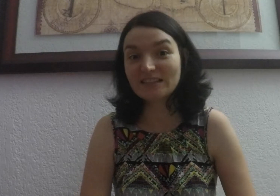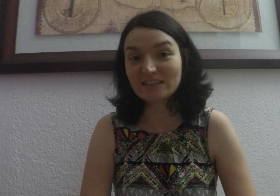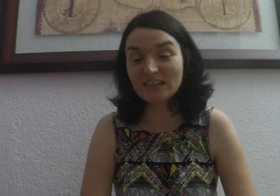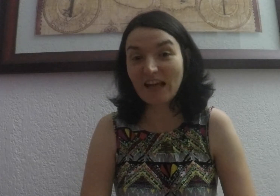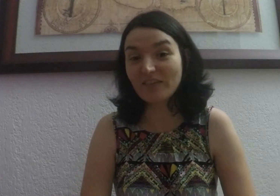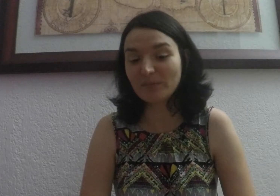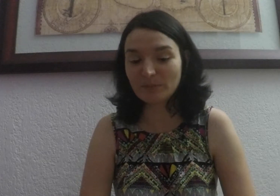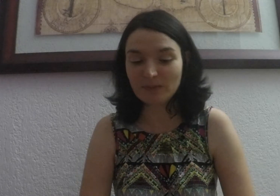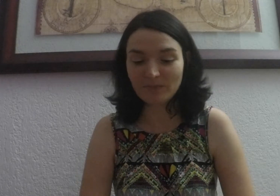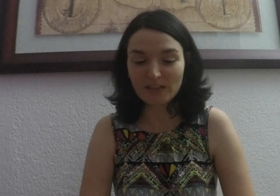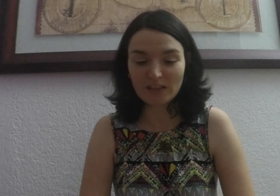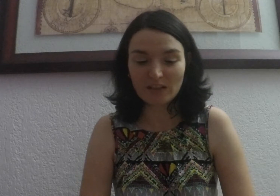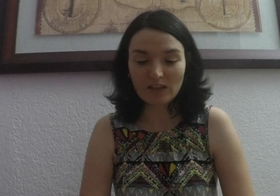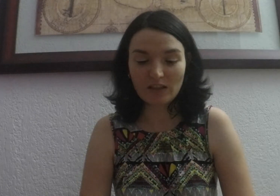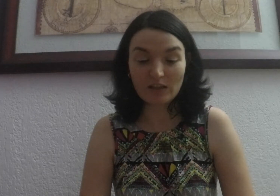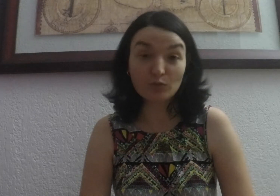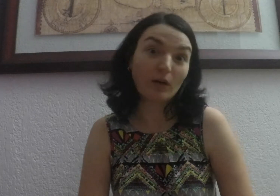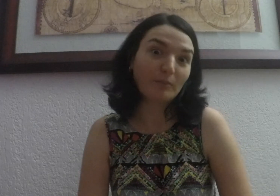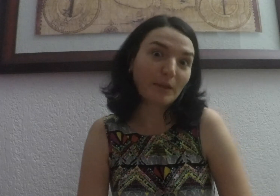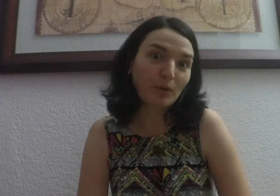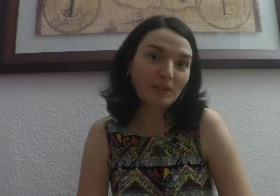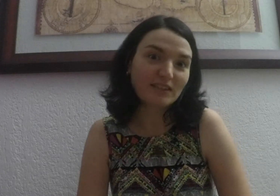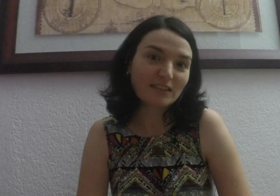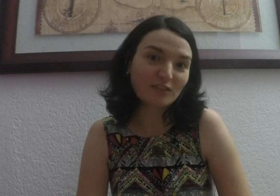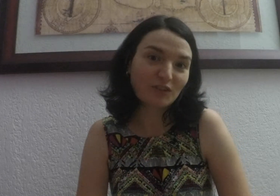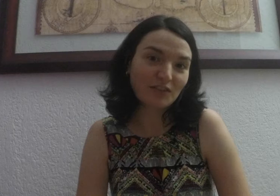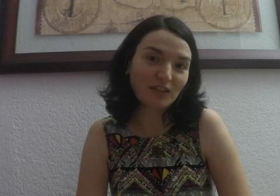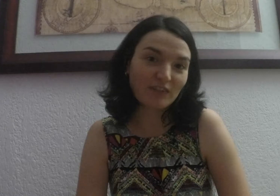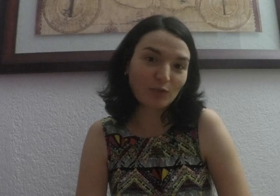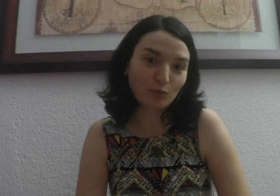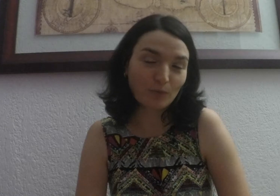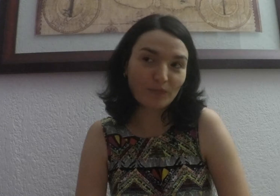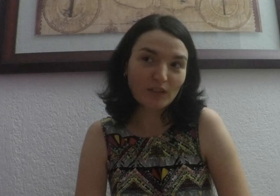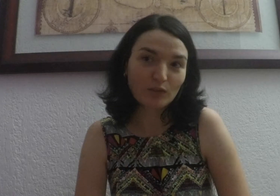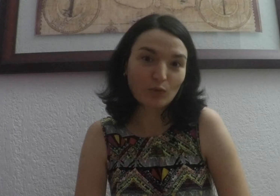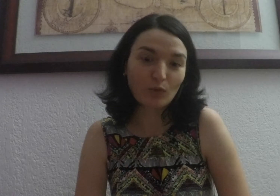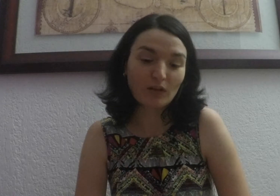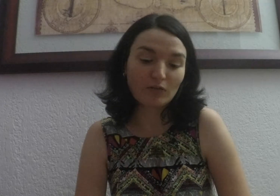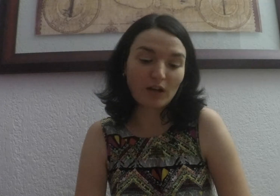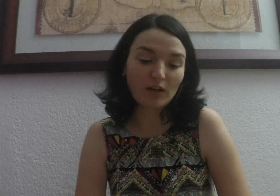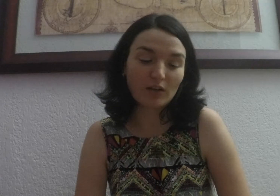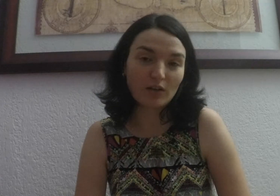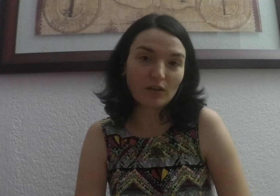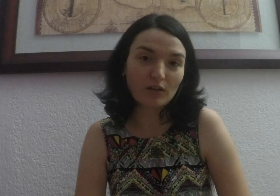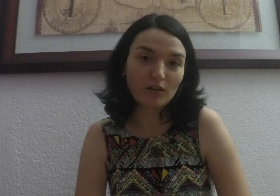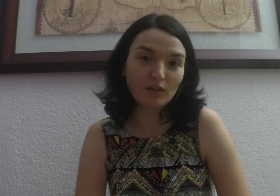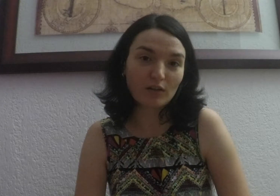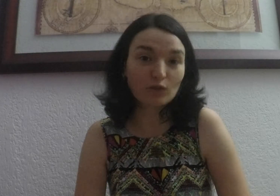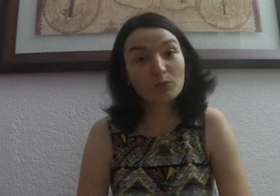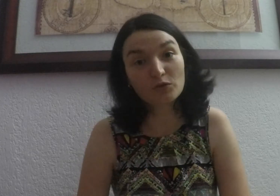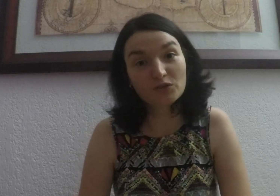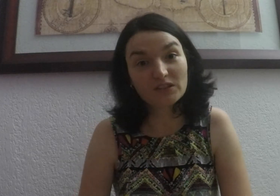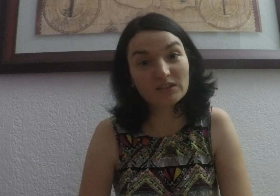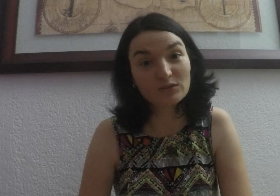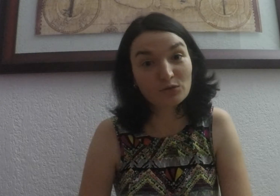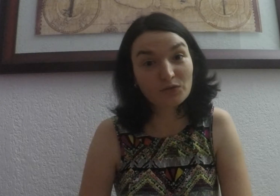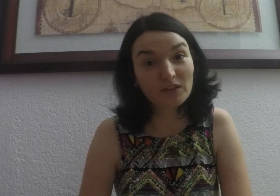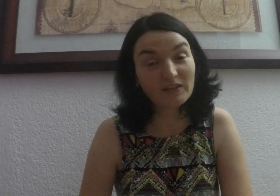signes avec bébé, du moins mes premiers signes que j'ai fait avec Hugo. Donc on va voir comment je signe et ce que je fais avec